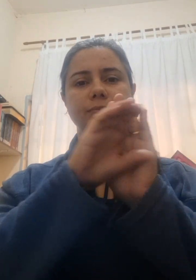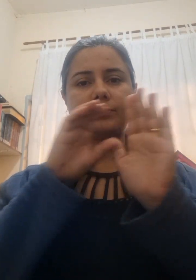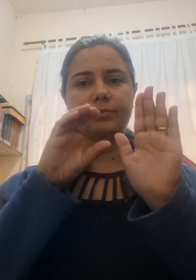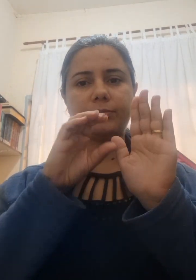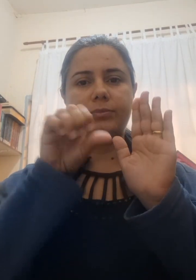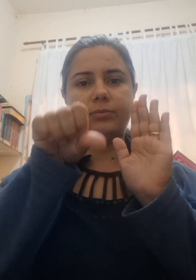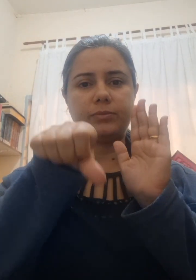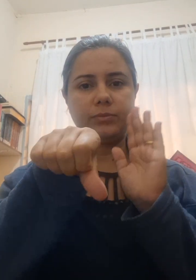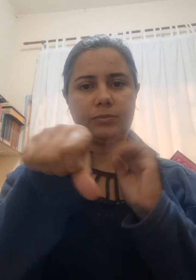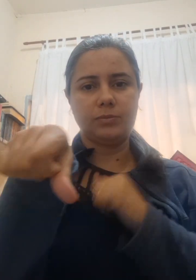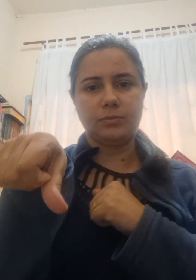capítulo 9,